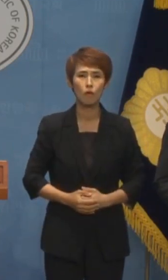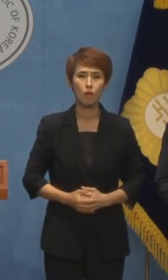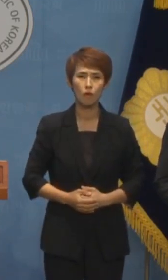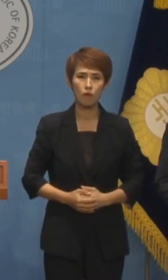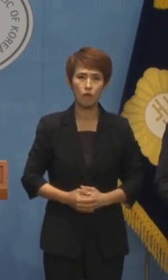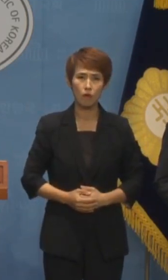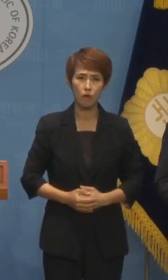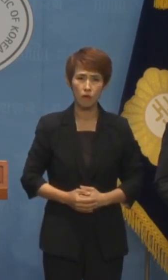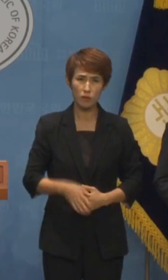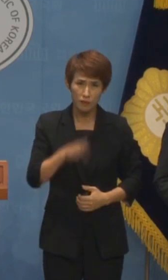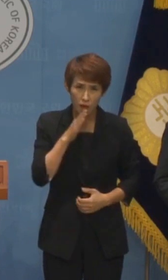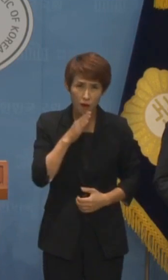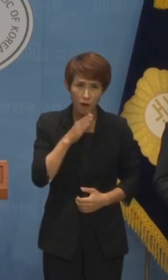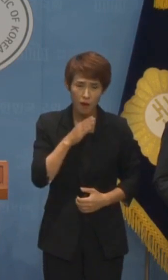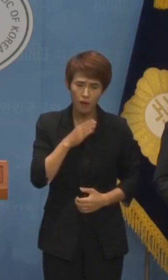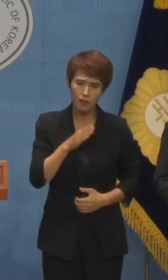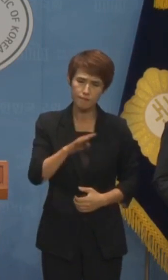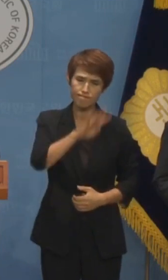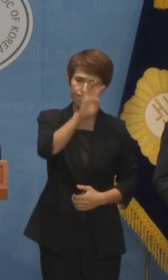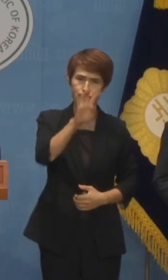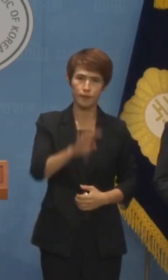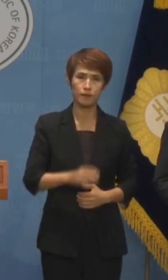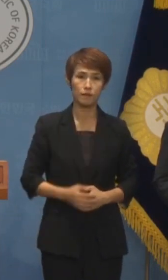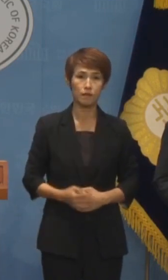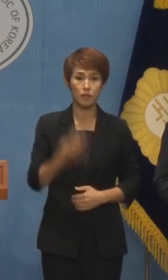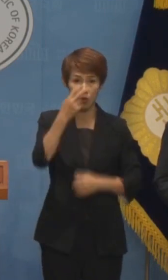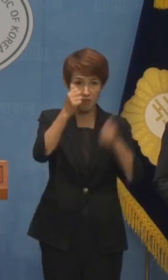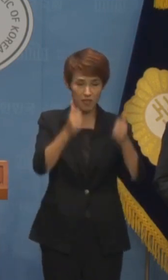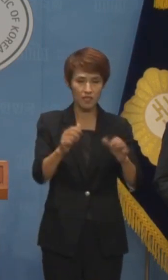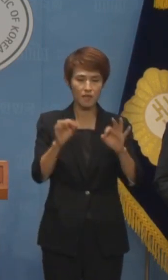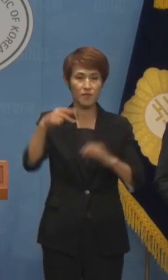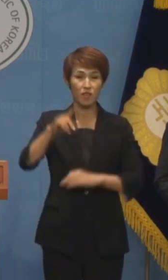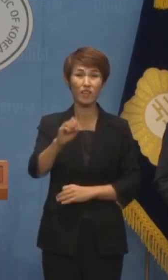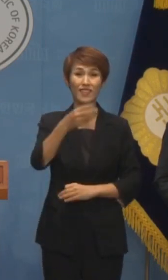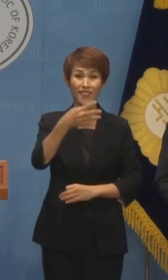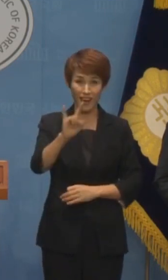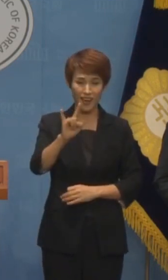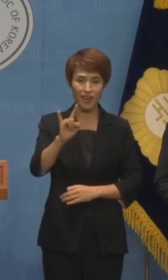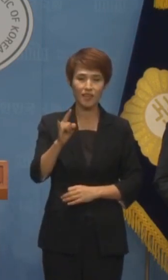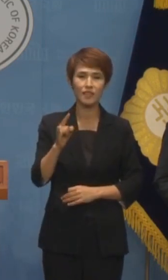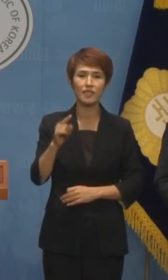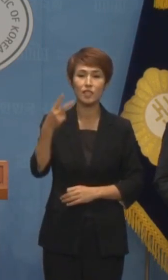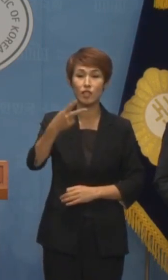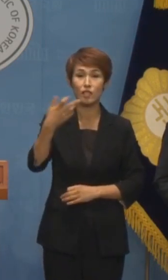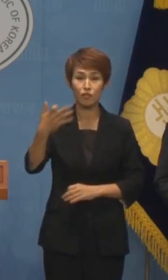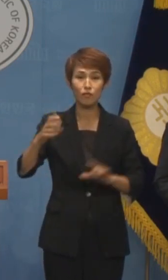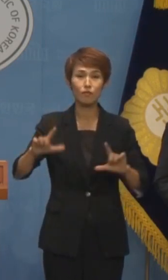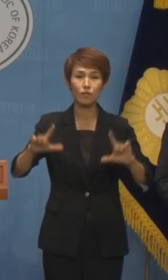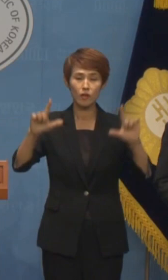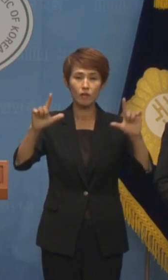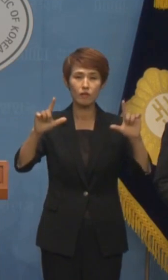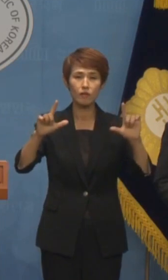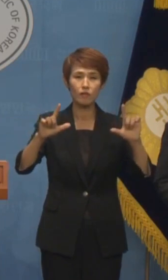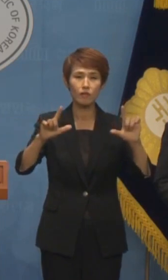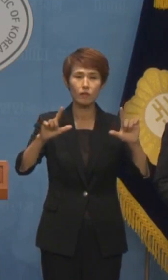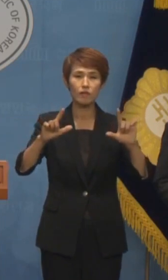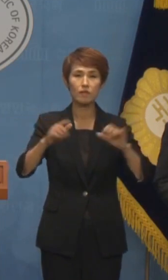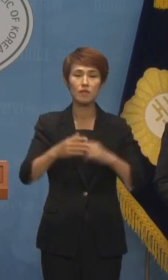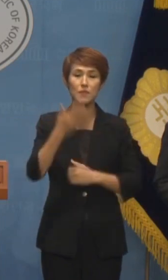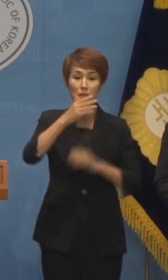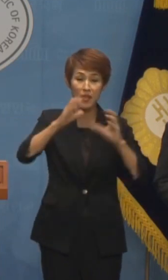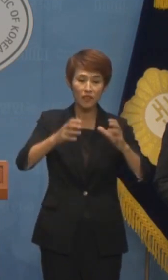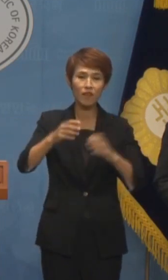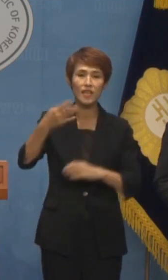실체가 있기나 한 것입니까? 검찰은 김성태가 2019년 필리핀에서 리호남에게 $70만 달러를